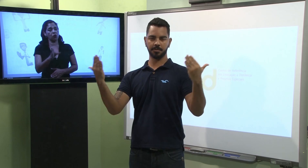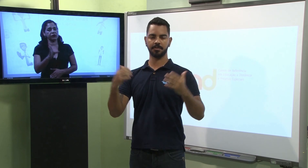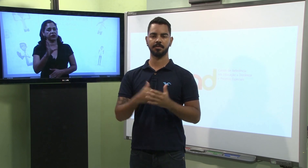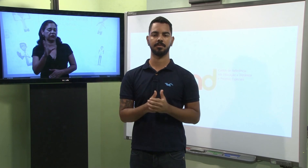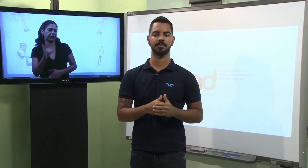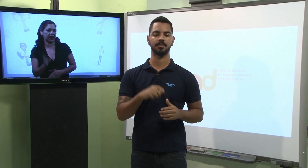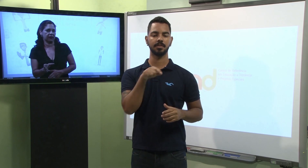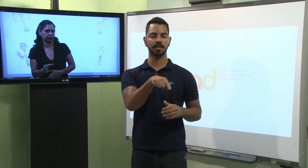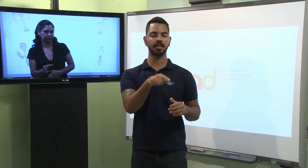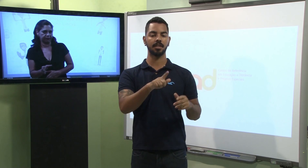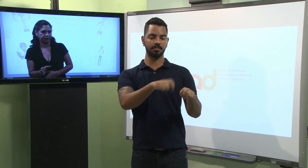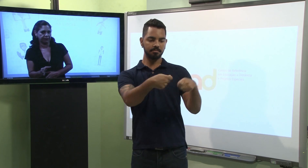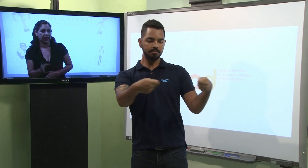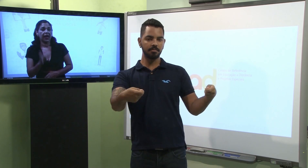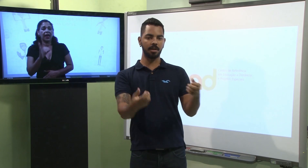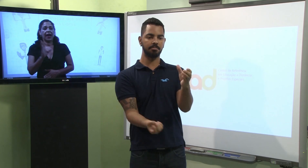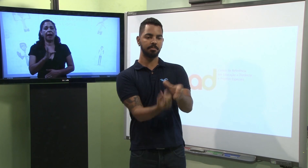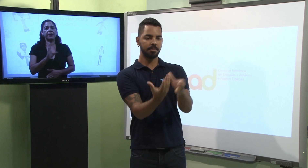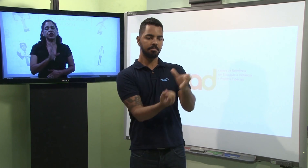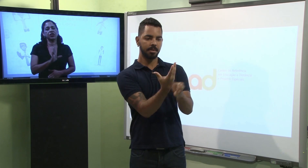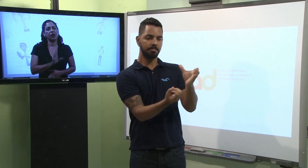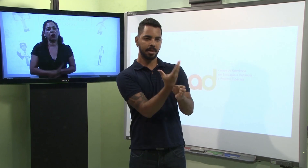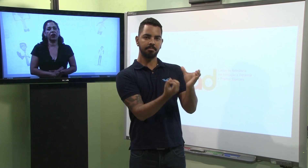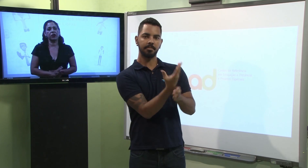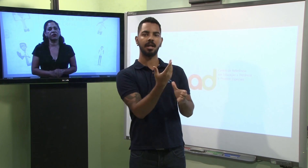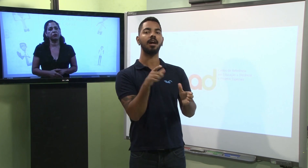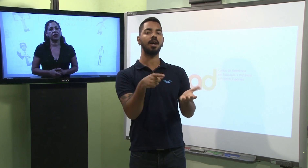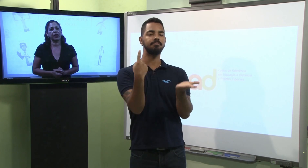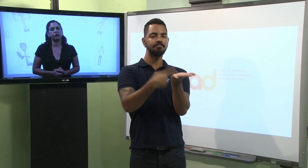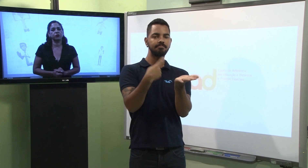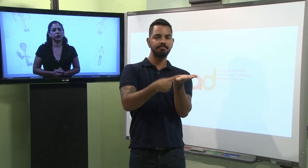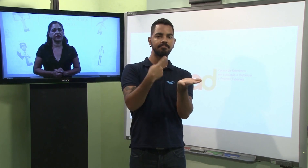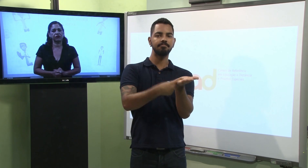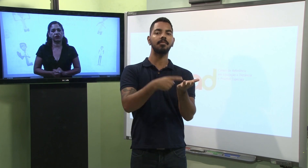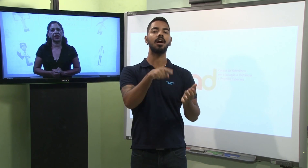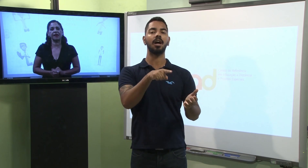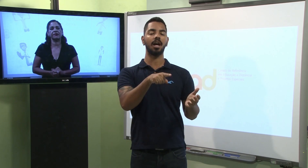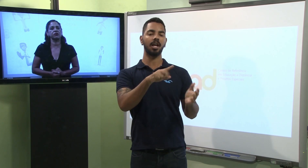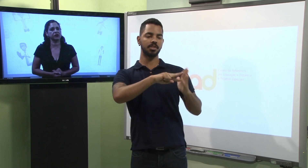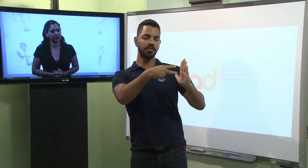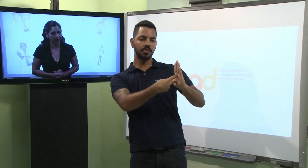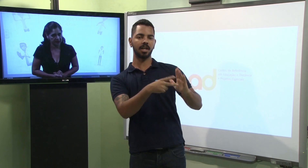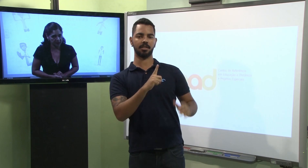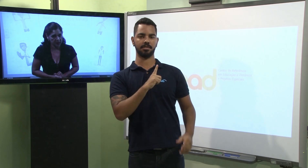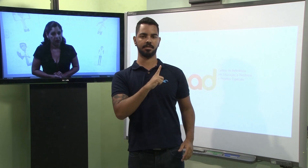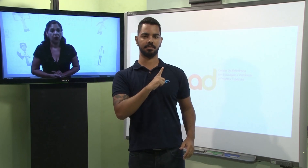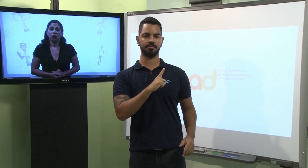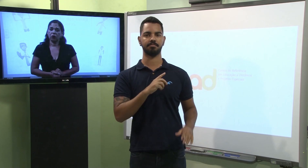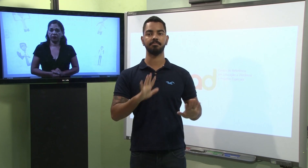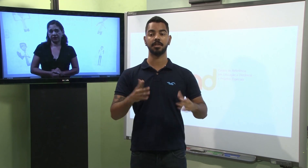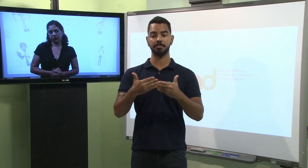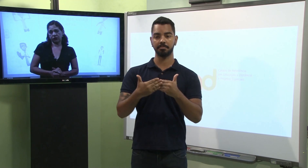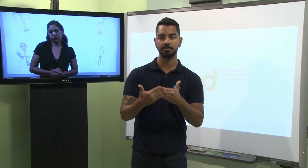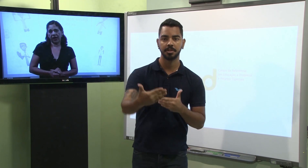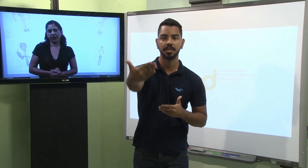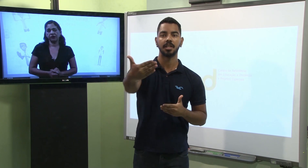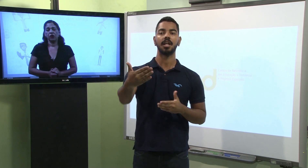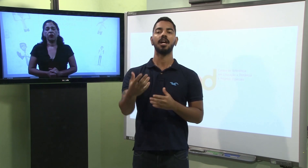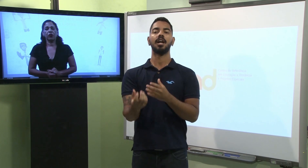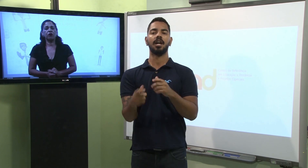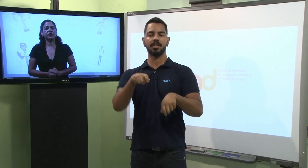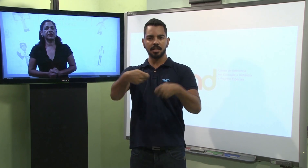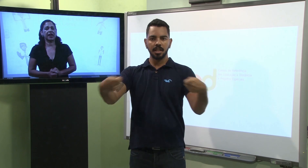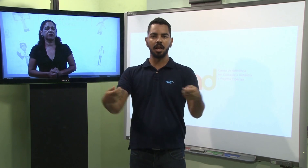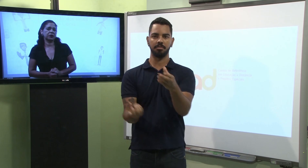unidades com significado. A partir de agora, nós abordaremos os processos de criação de sinais. Como nas línguas